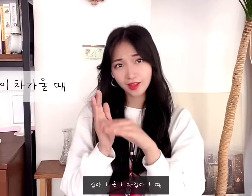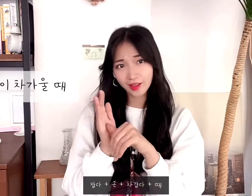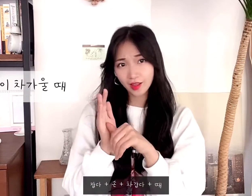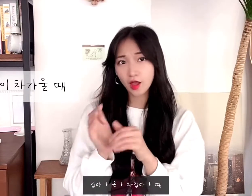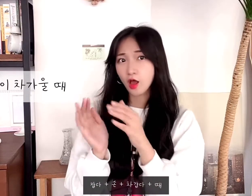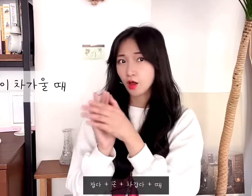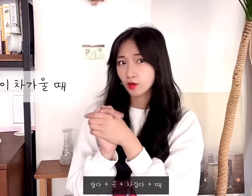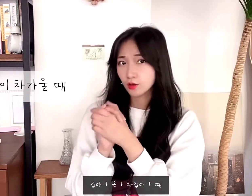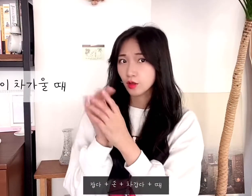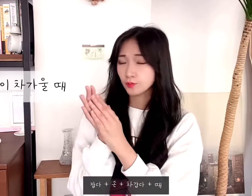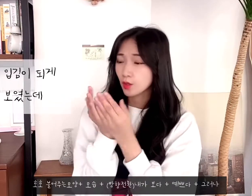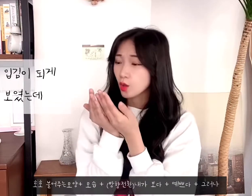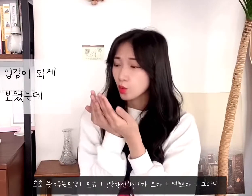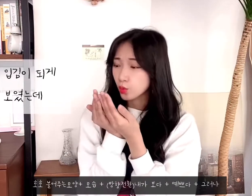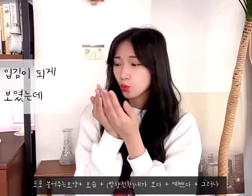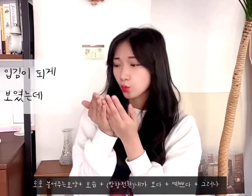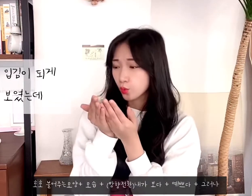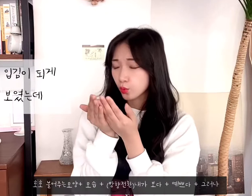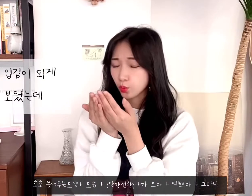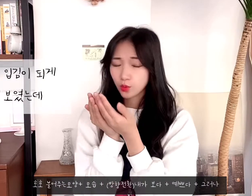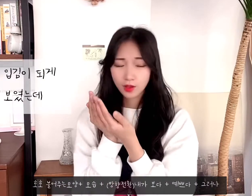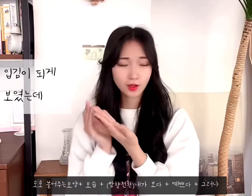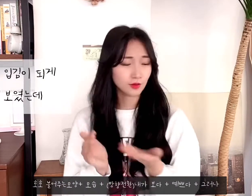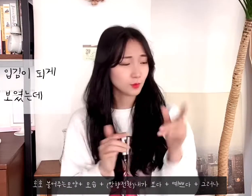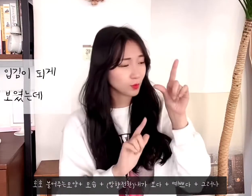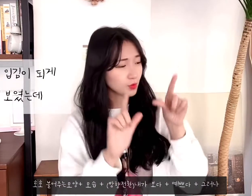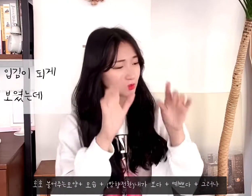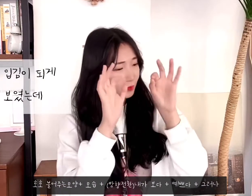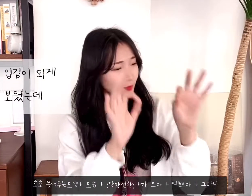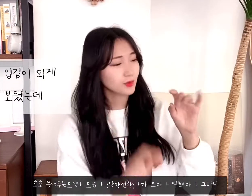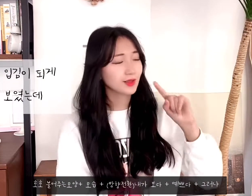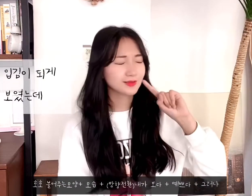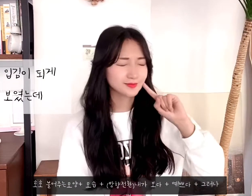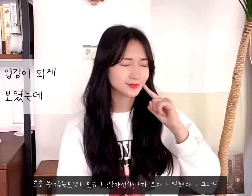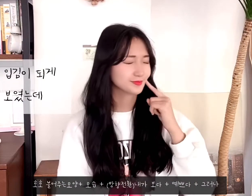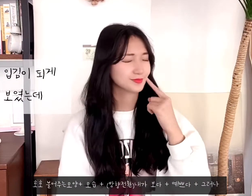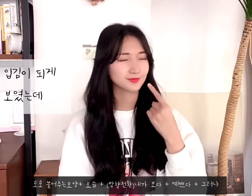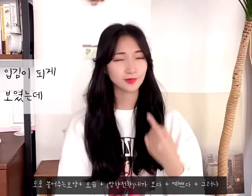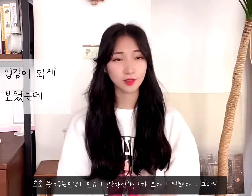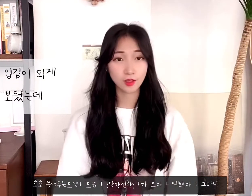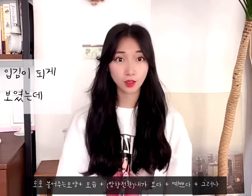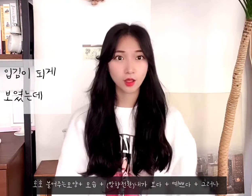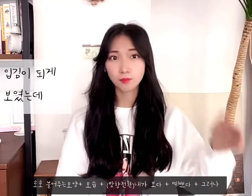때 녹여주던 입김이 되게 예뻐 보였는데